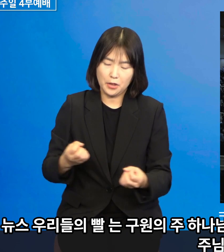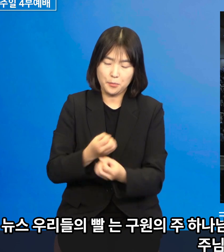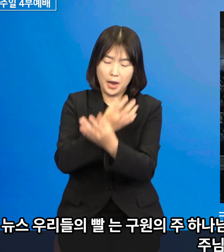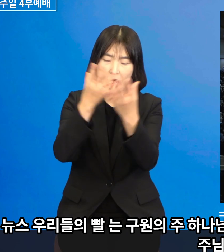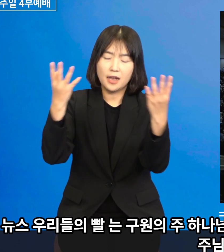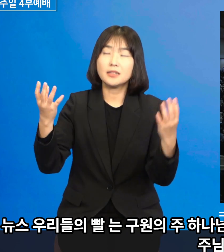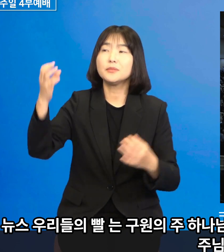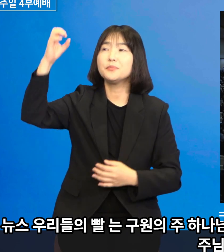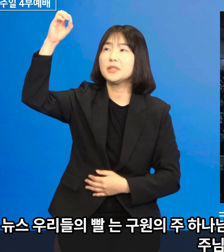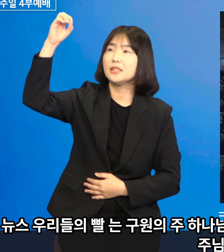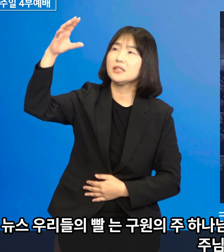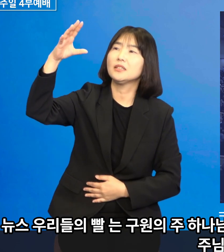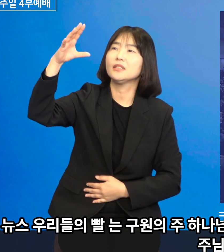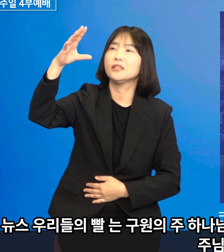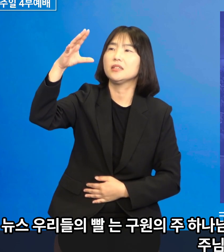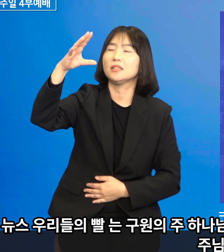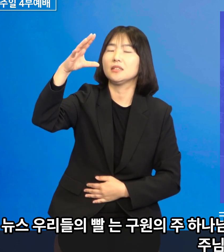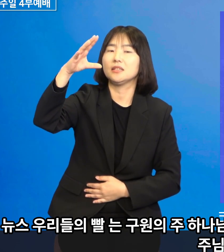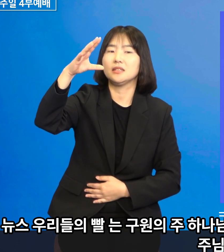우리들의 밝은 빛